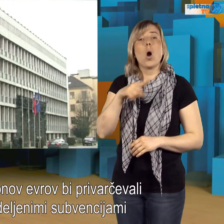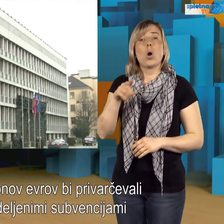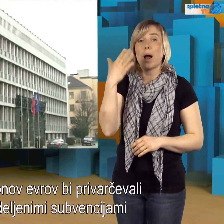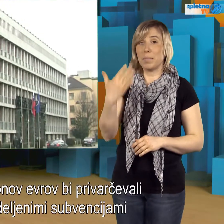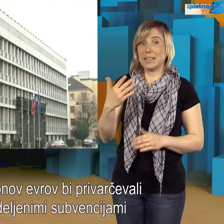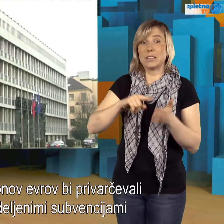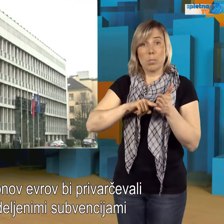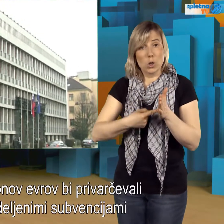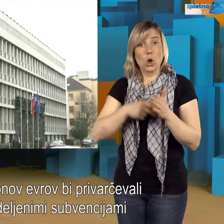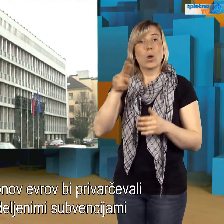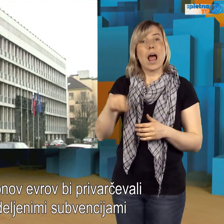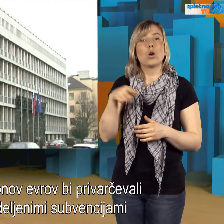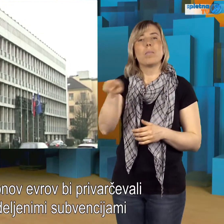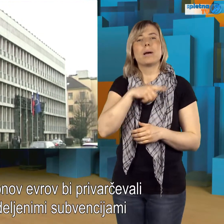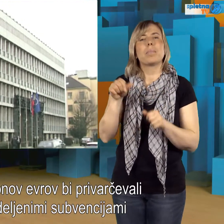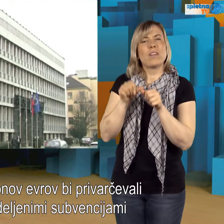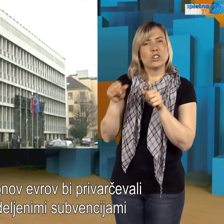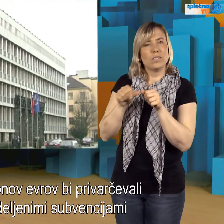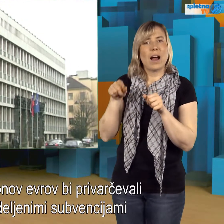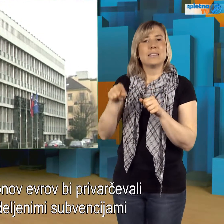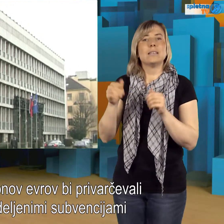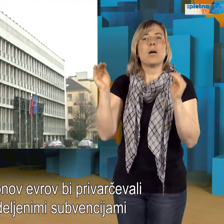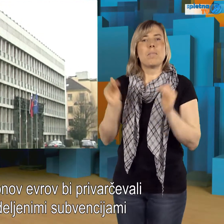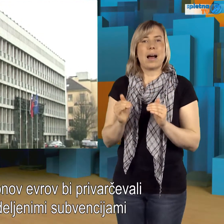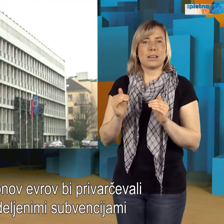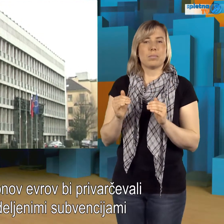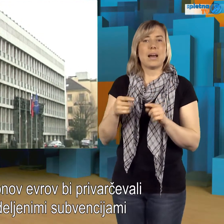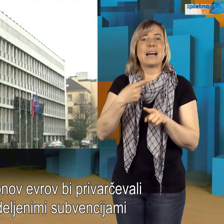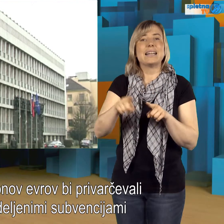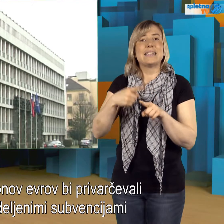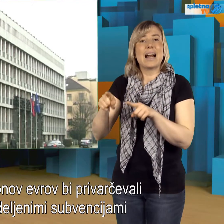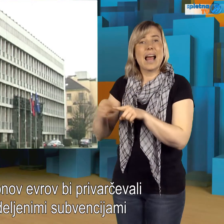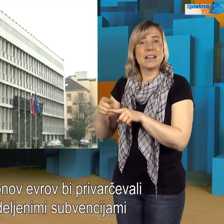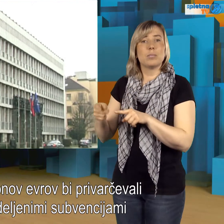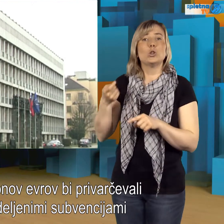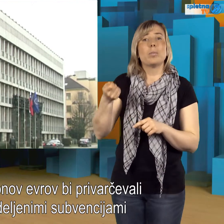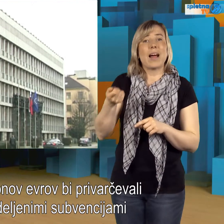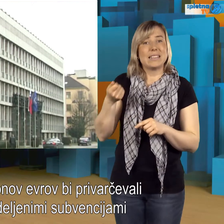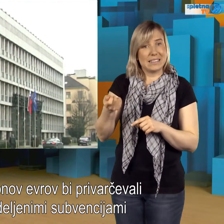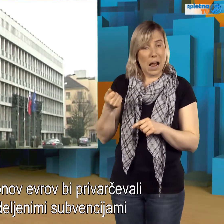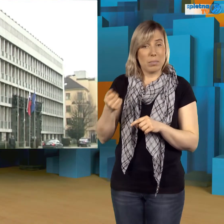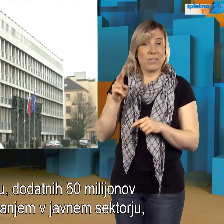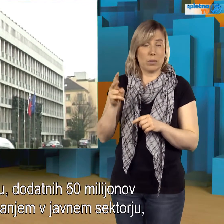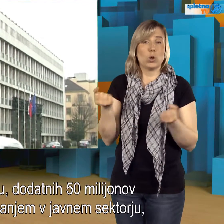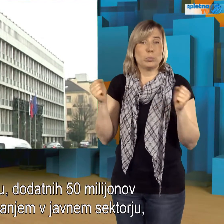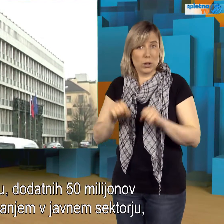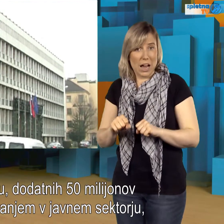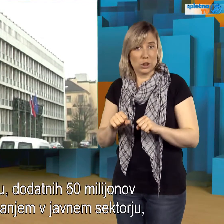Okoli 50 milijonov evrov bi privarčevali z manj razdeljenimi subvencijami gospodarstvu, dodatnih 50 milijonov dobili